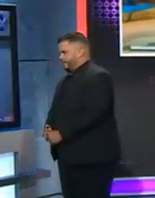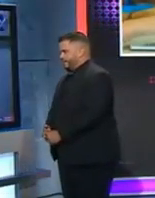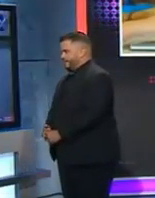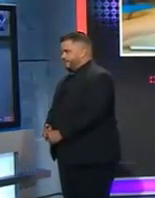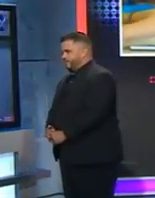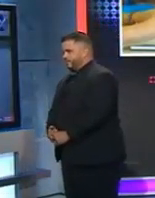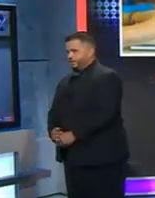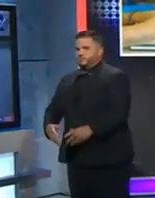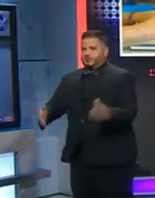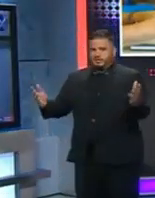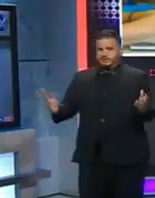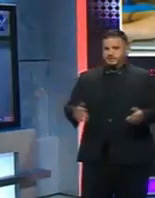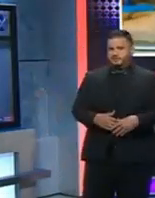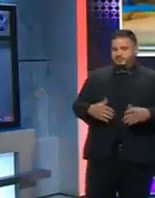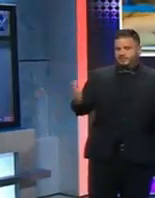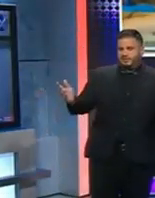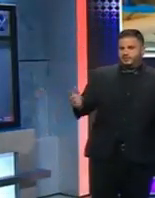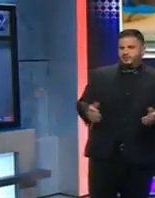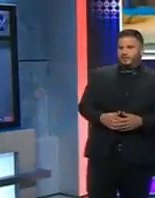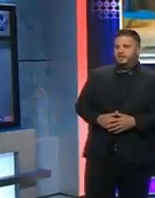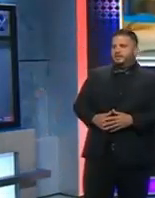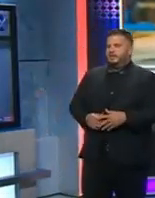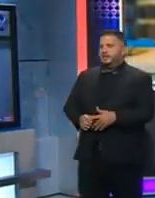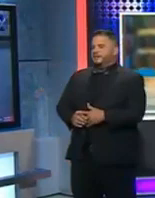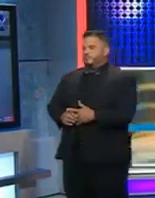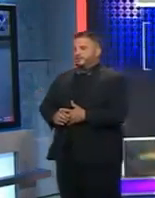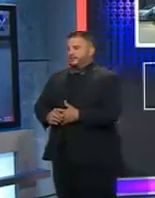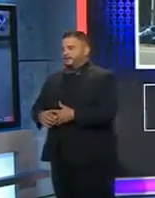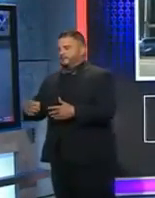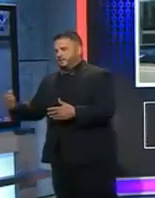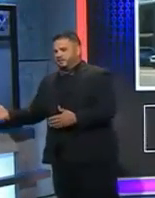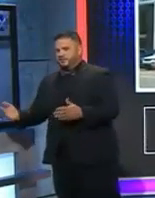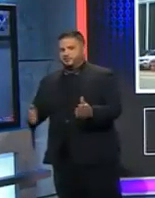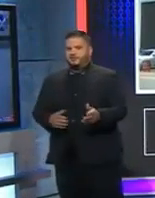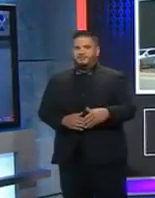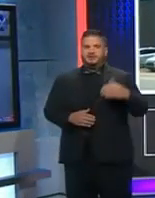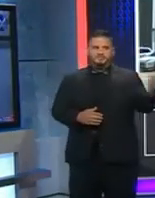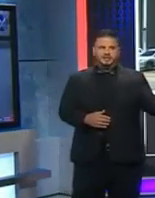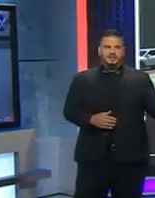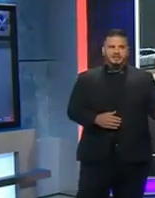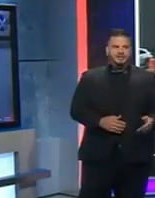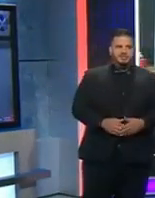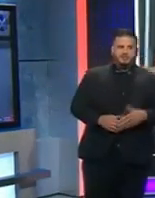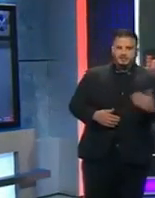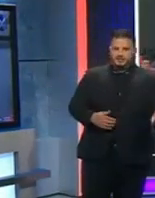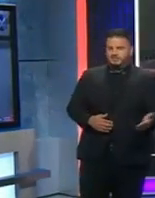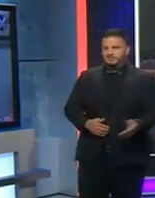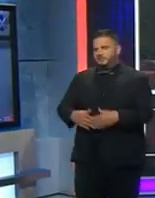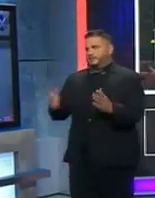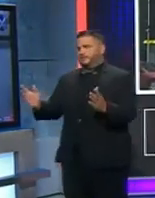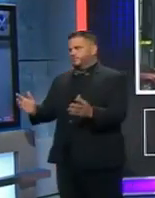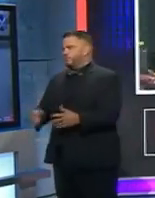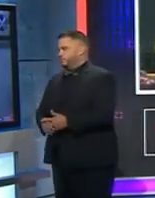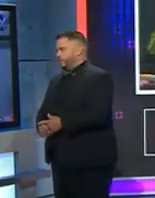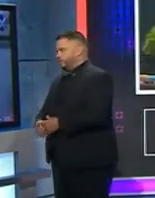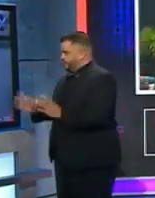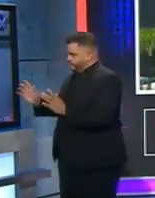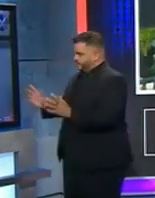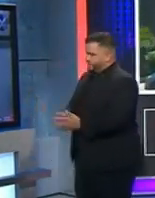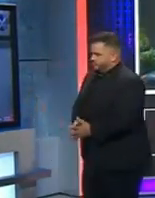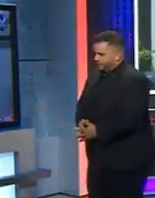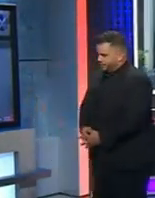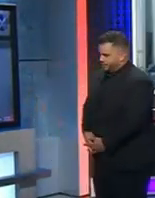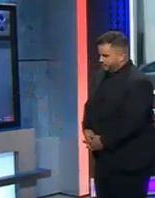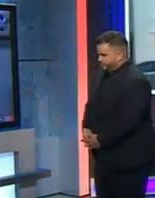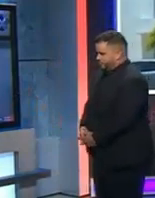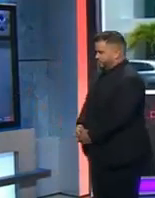con la evidencia que siempre hemos tenido, porque gracias a Dios tenemos una trayectoria que demuestra que lo que dicen hoy sofisma, un par de años después o meses después, termina siendo corroborado.